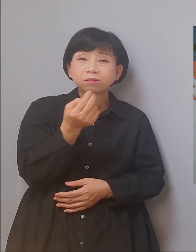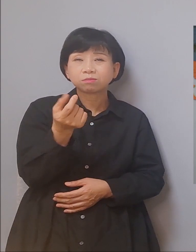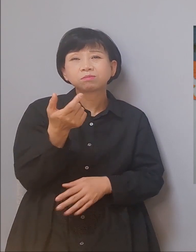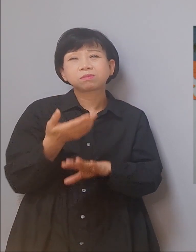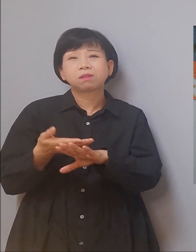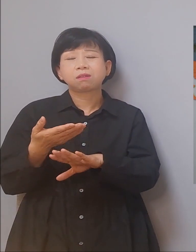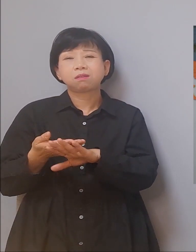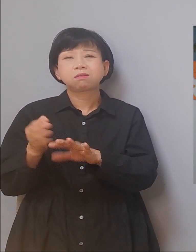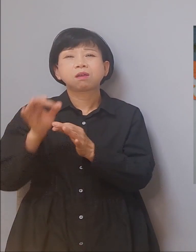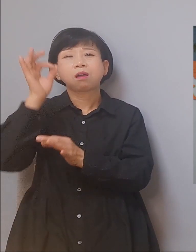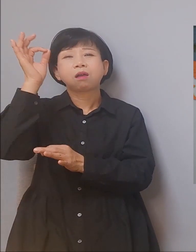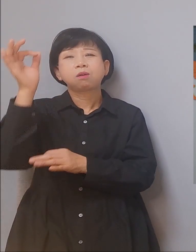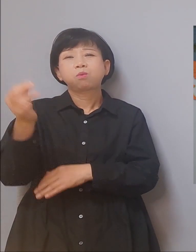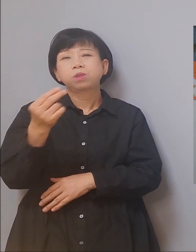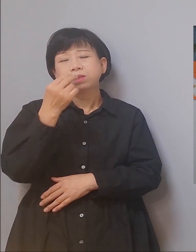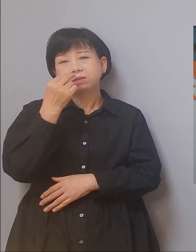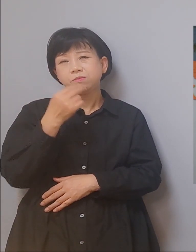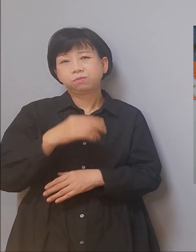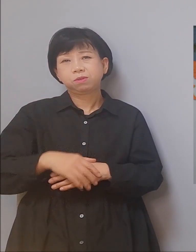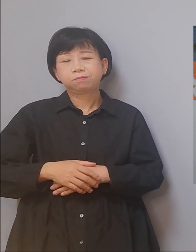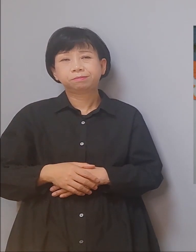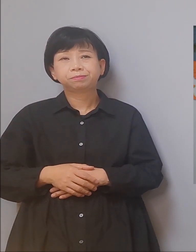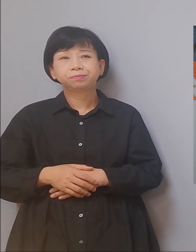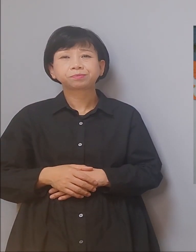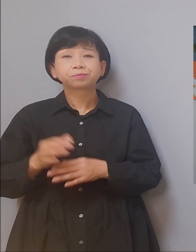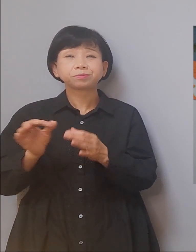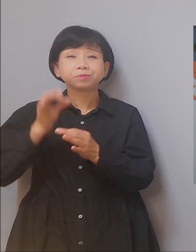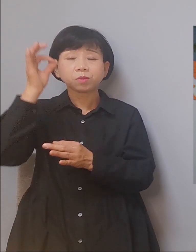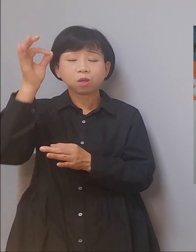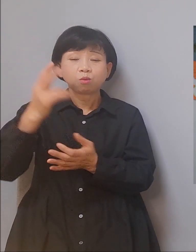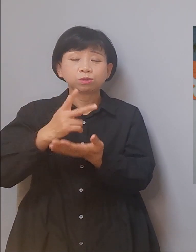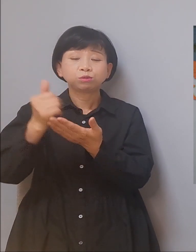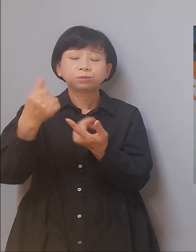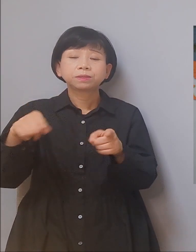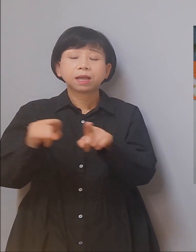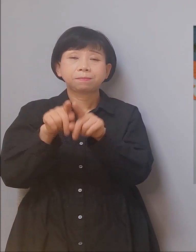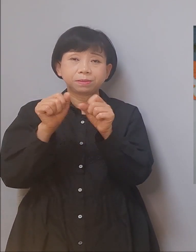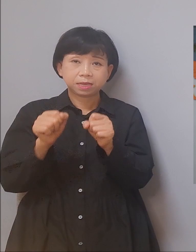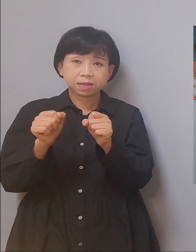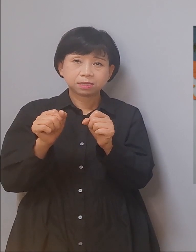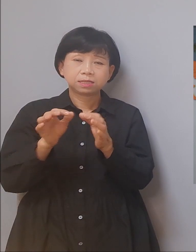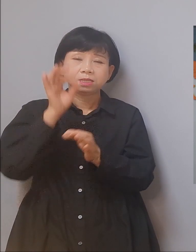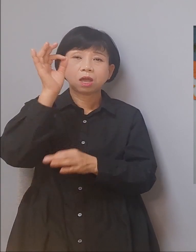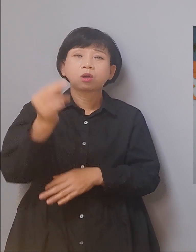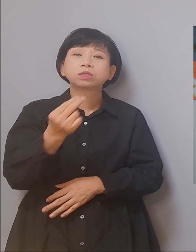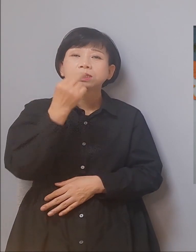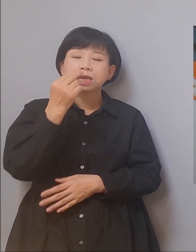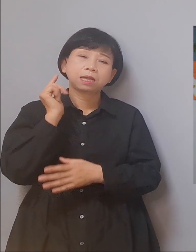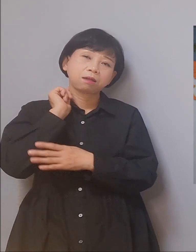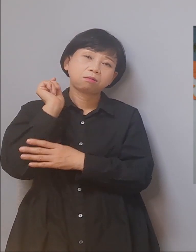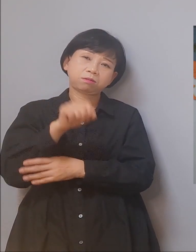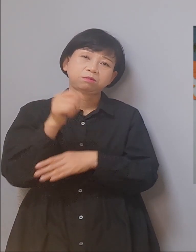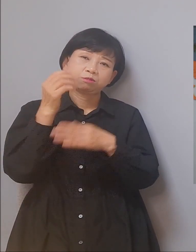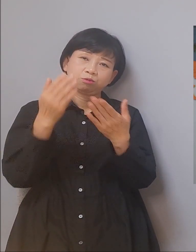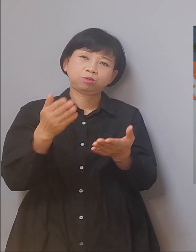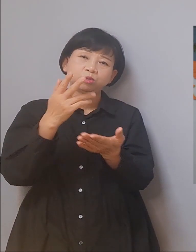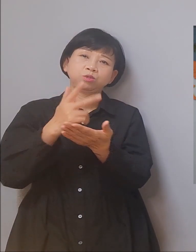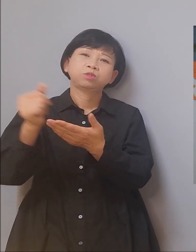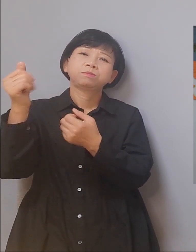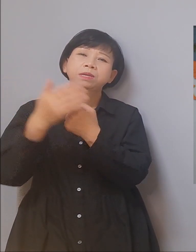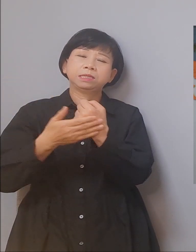아닙니다. 영원한 생명을 말하는 겁니다. 영원히 주님과 함께 할 수 있는 영생을 우리에게 허락하신 주님의